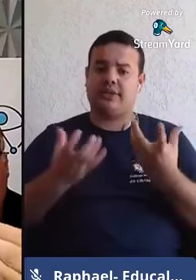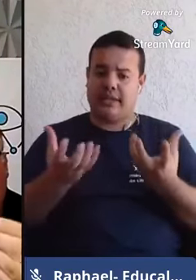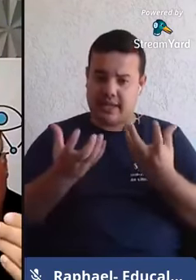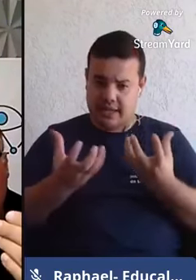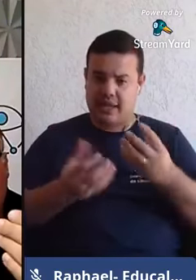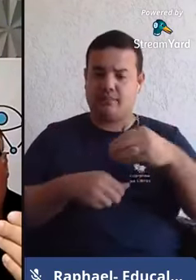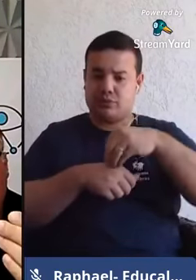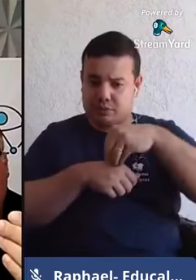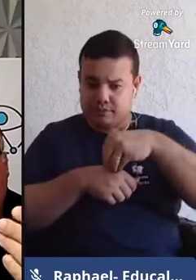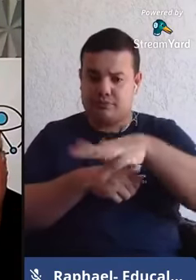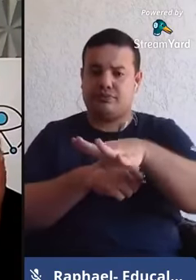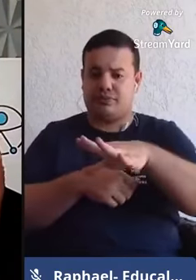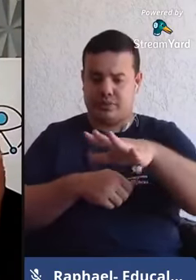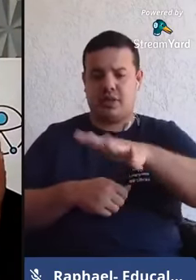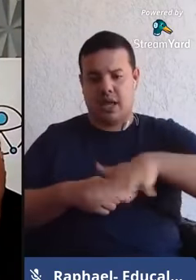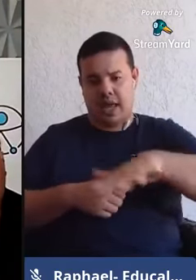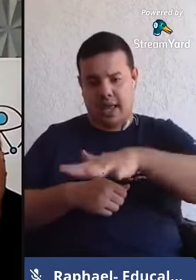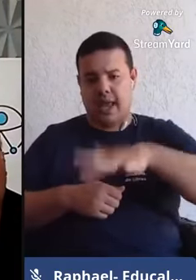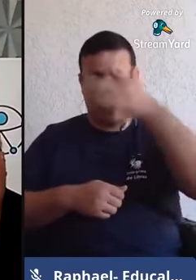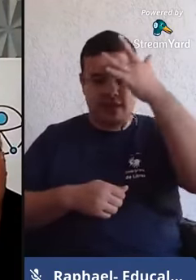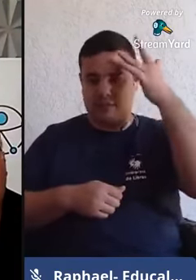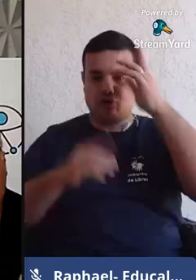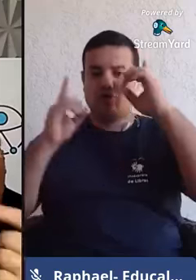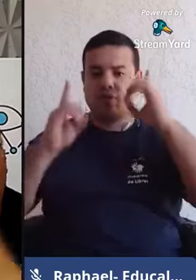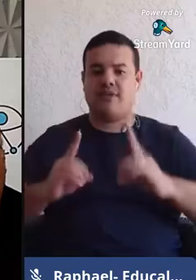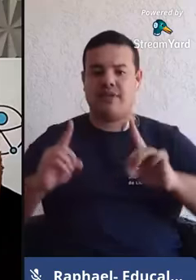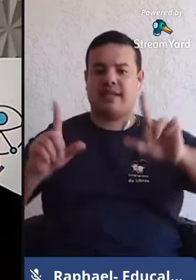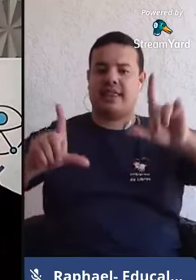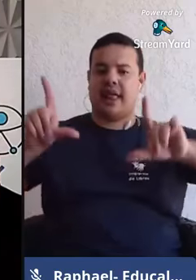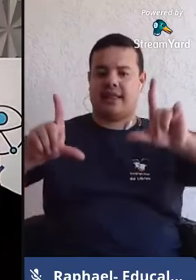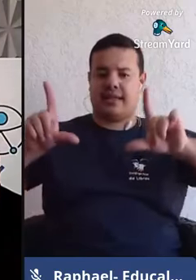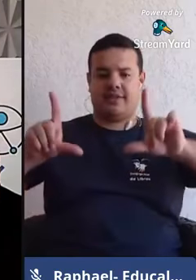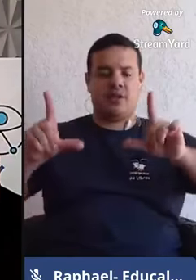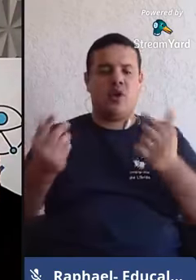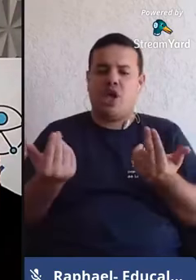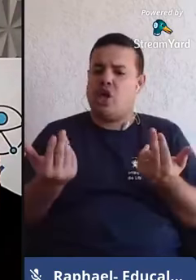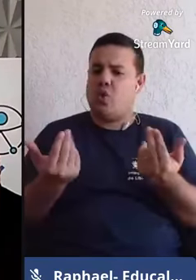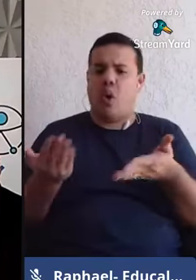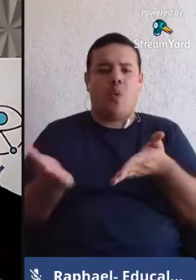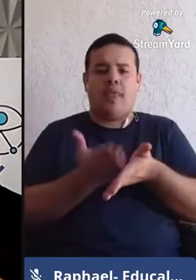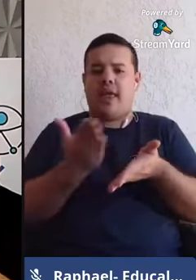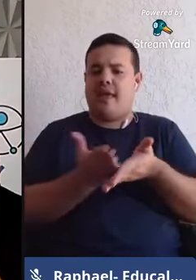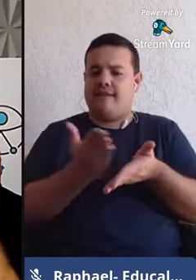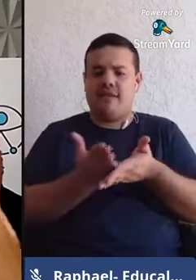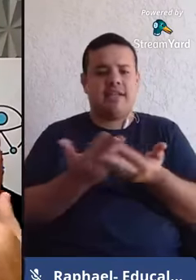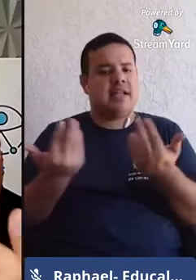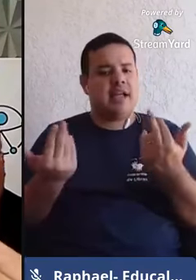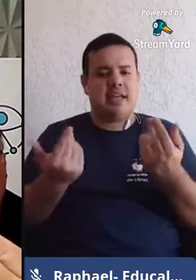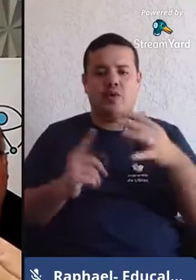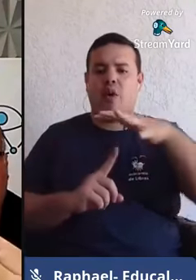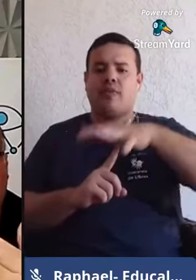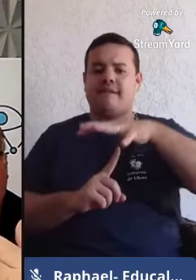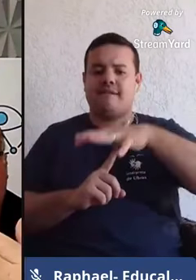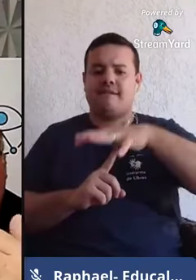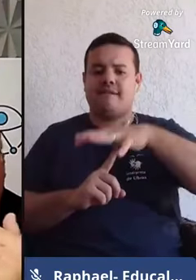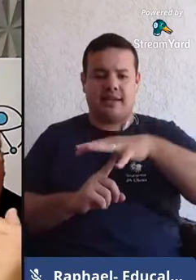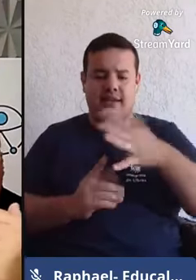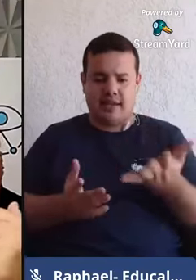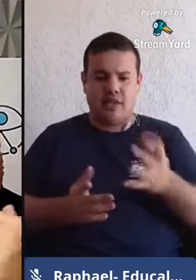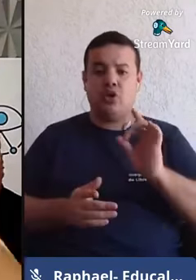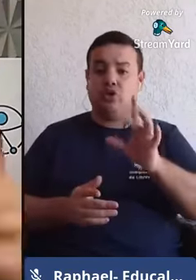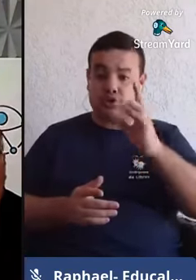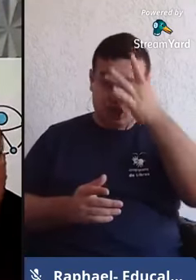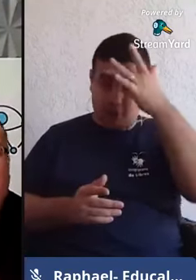esse universo da pessoa com deficiência, mas da mesma forma que a gente faz na revista e da mesma forma que a gente faz na feira. Não só enxergando como consumidor,